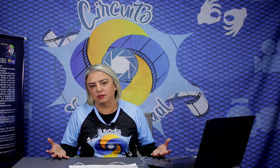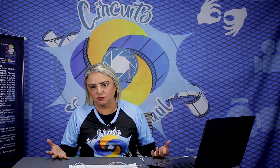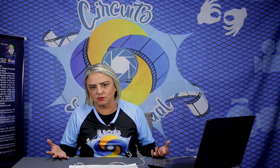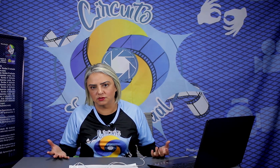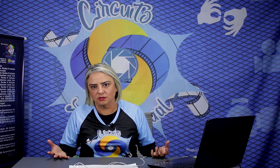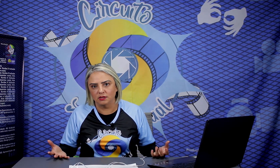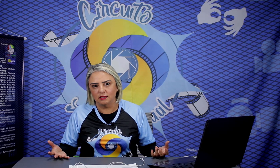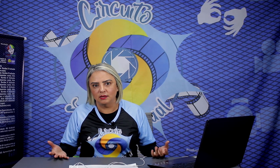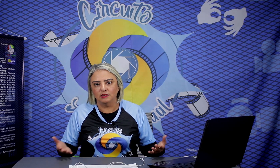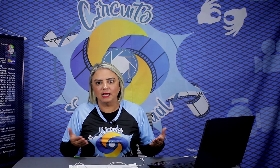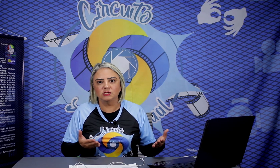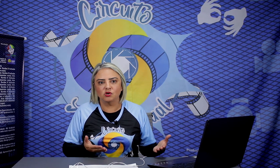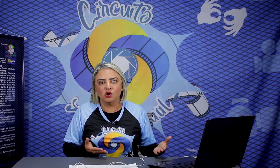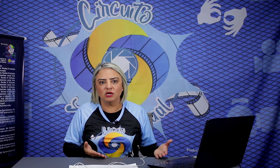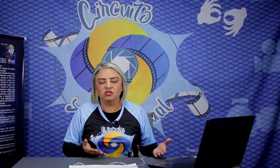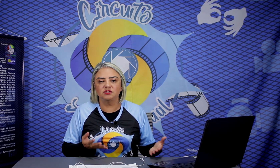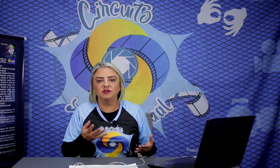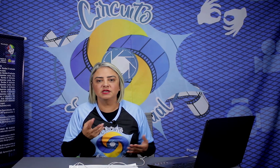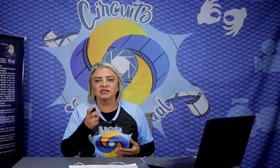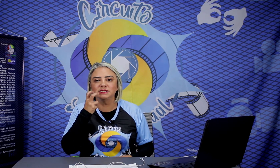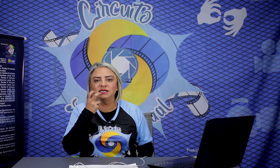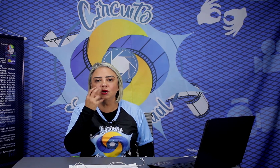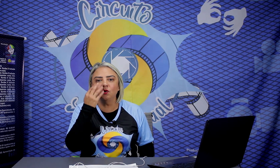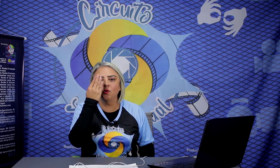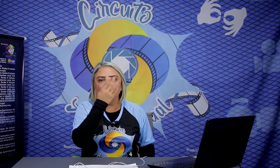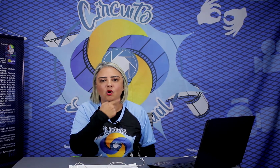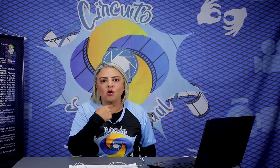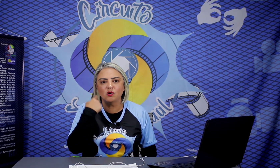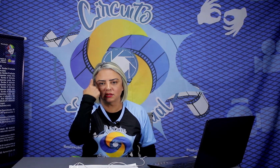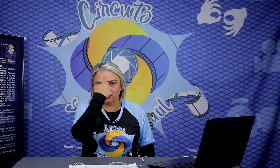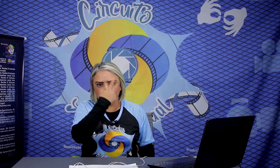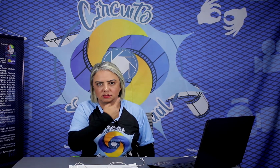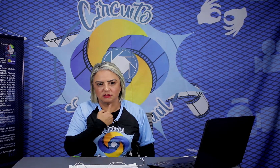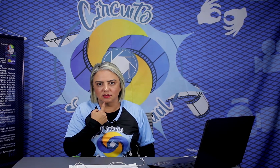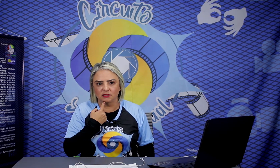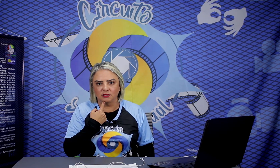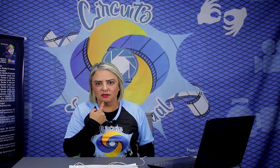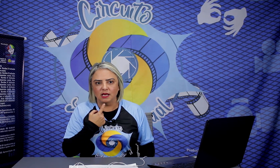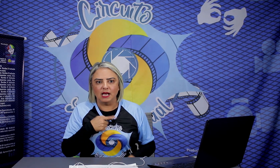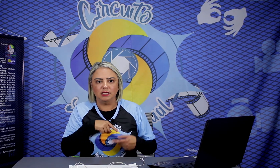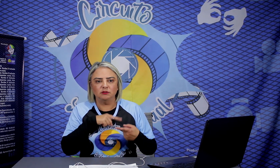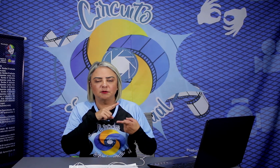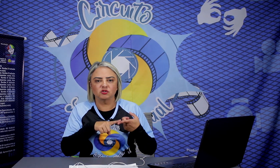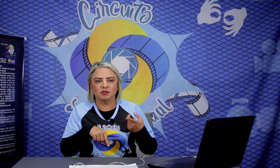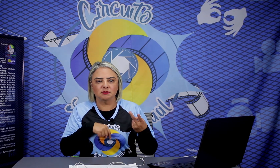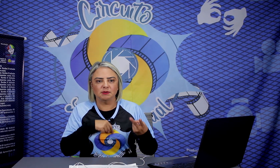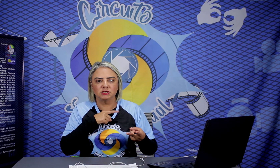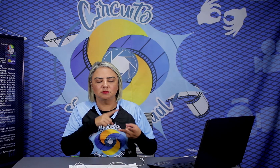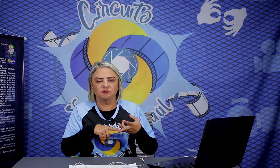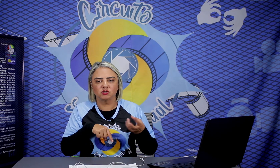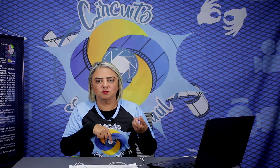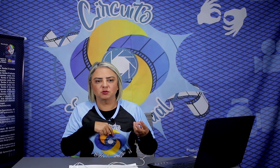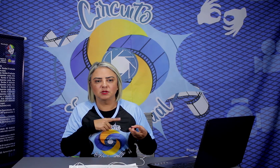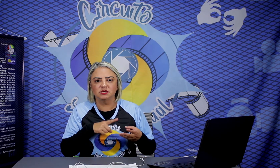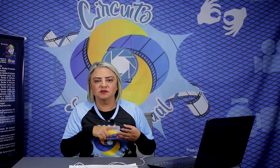quilômetros. Na escola, a gente fica 5 horas. Aí entra o professor de matemática, entra o professor de português, você